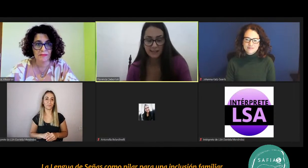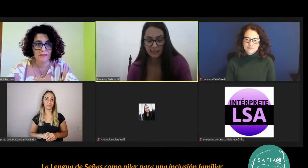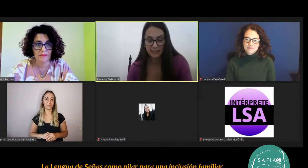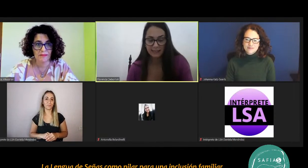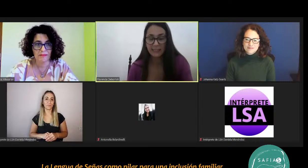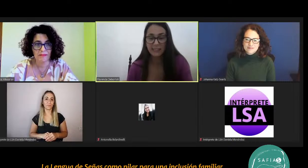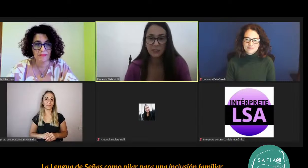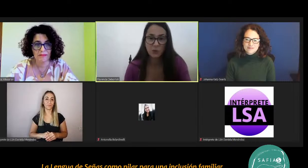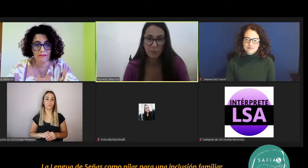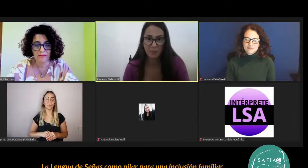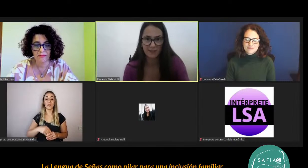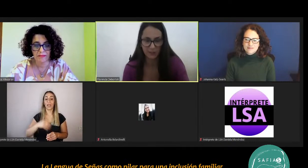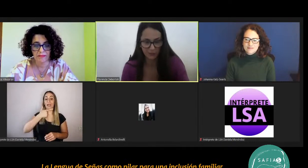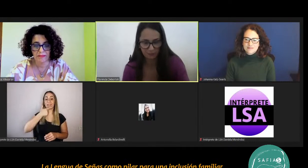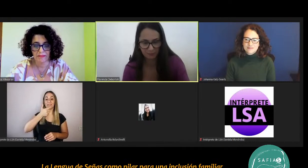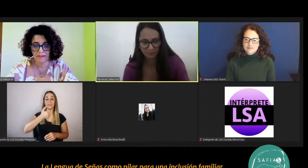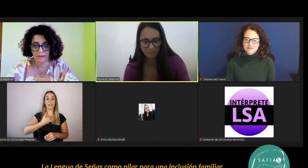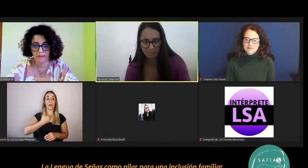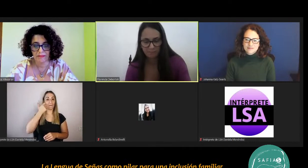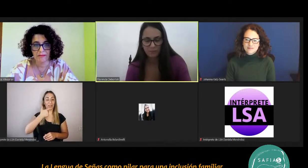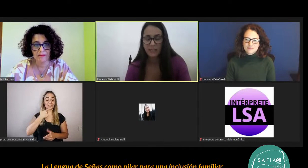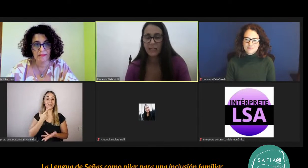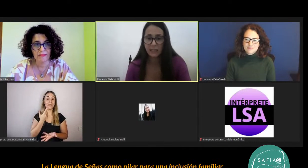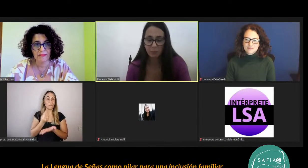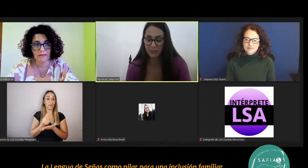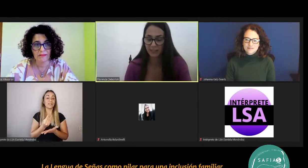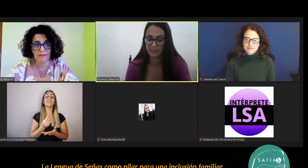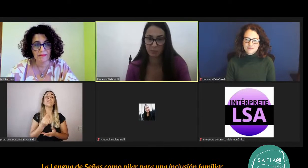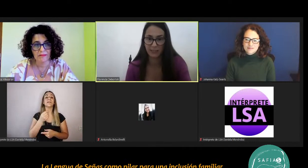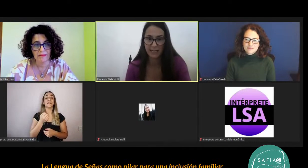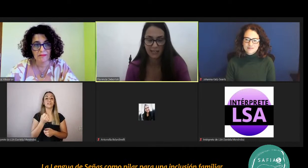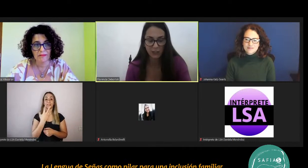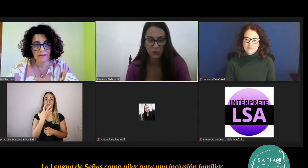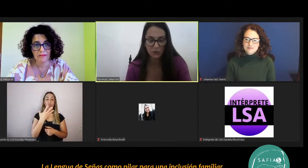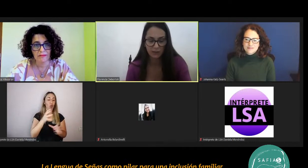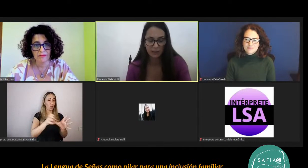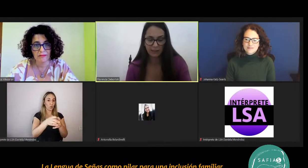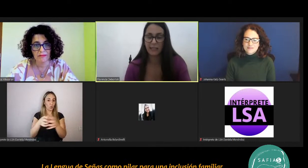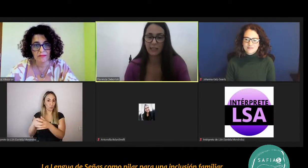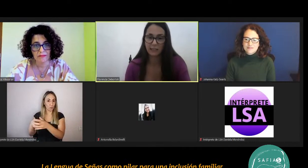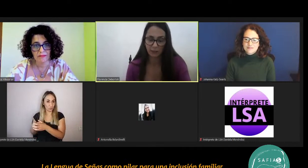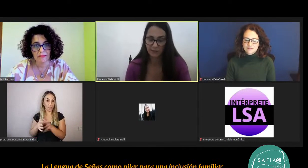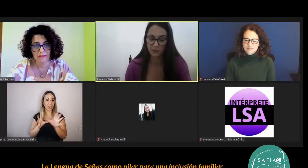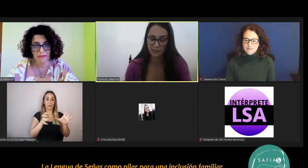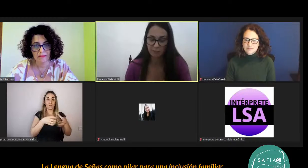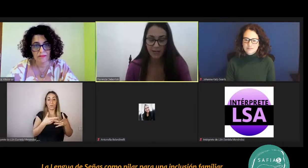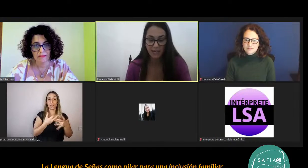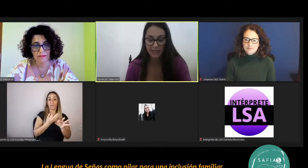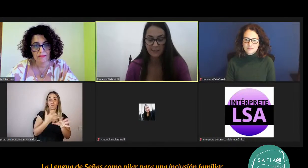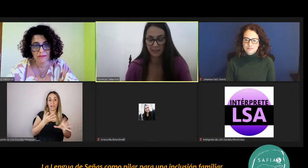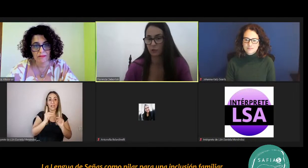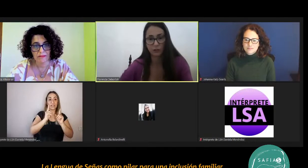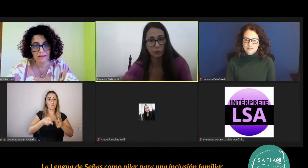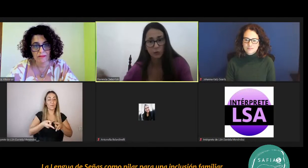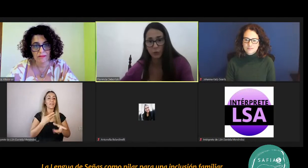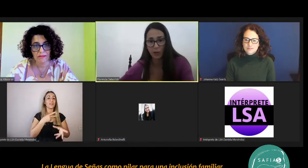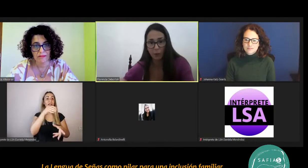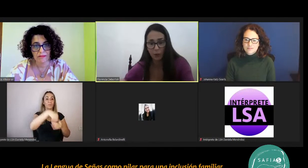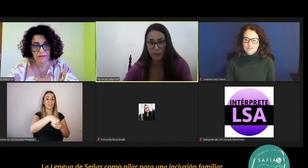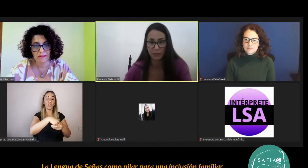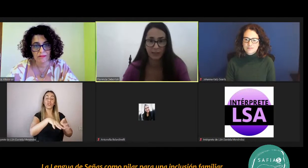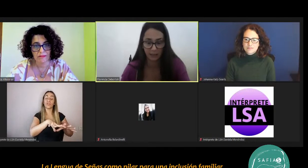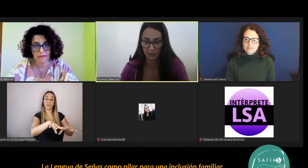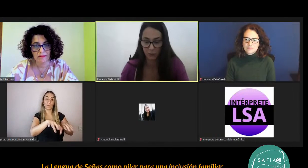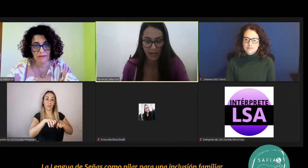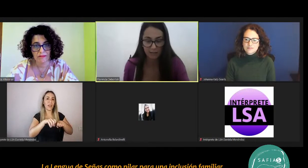Tapias tiene 5 espacios: el equipo interdisciplinario y el de intervenciones tempranas, que continuó su